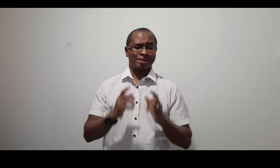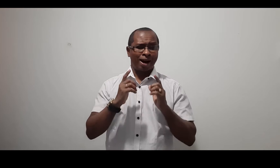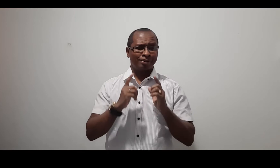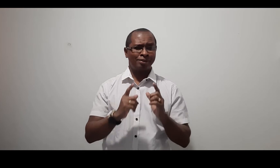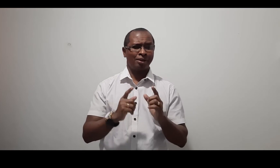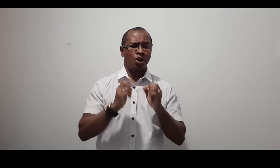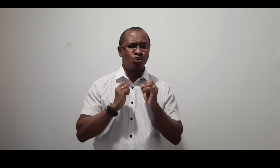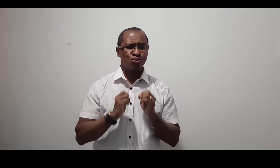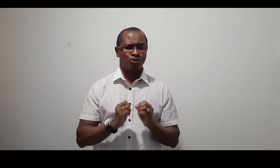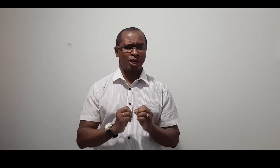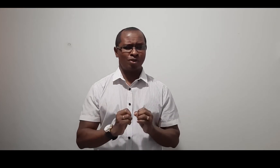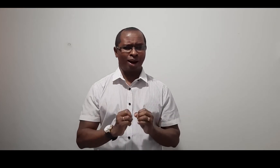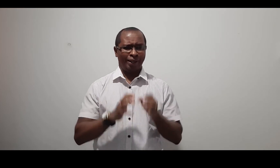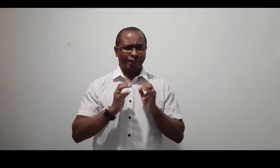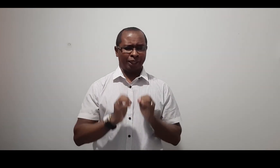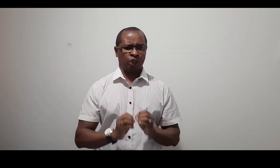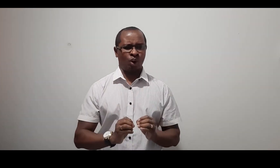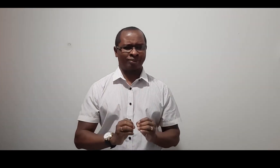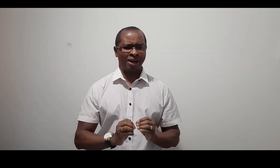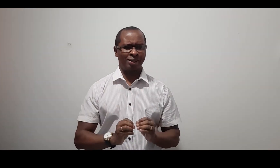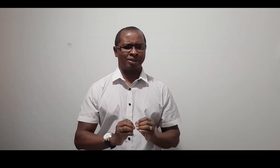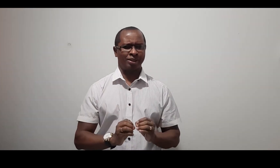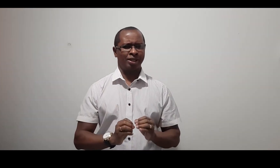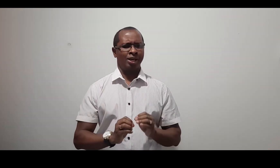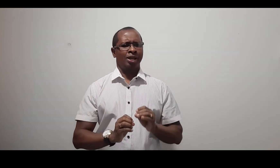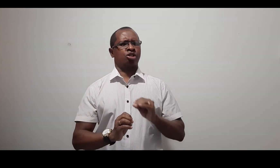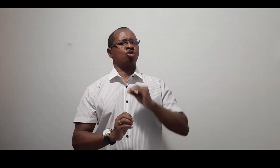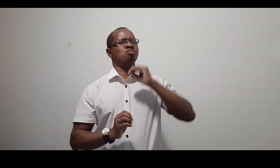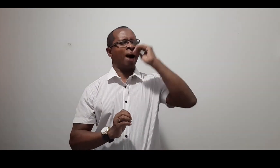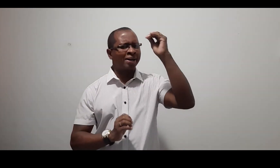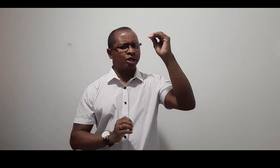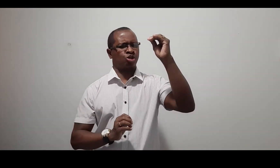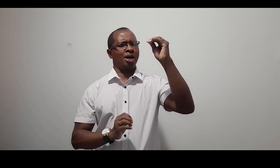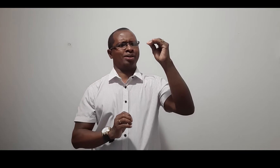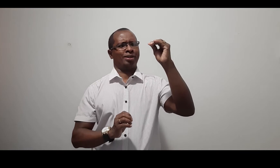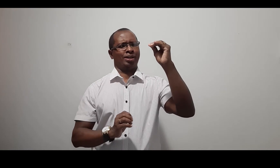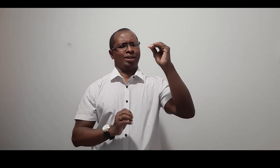Raha tianao ny ho velona eto an-tany sy ho mandrakizay